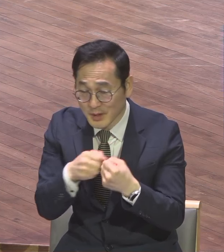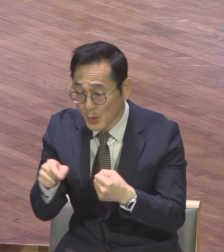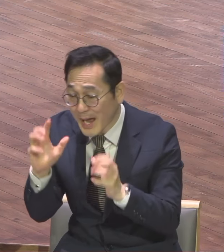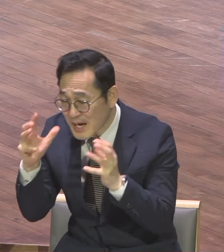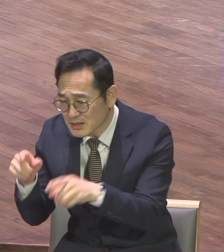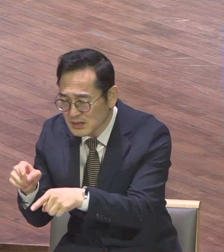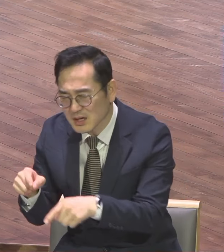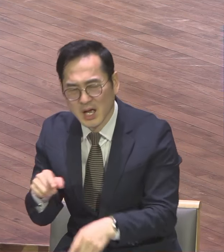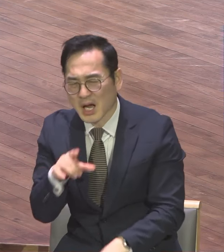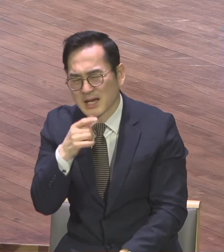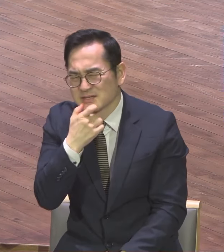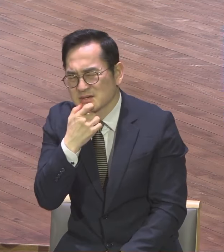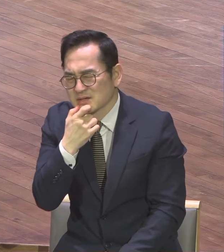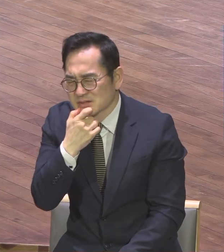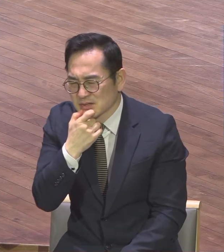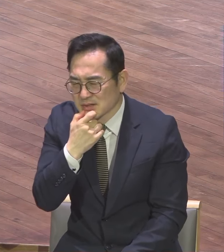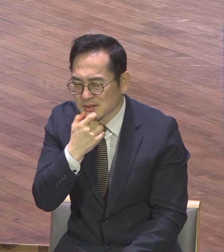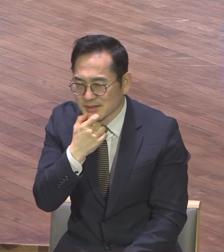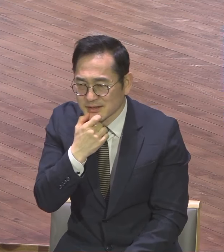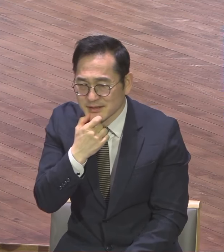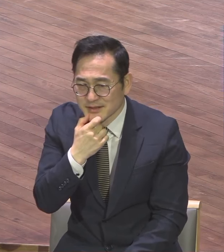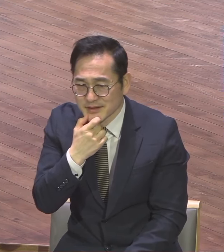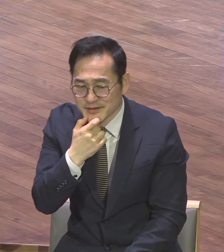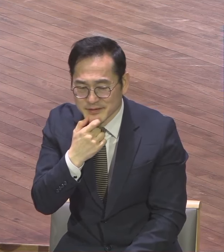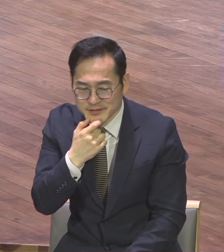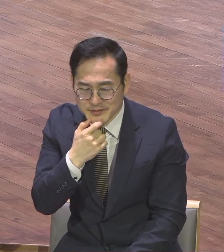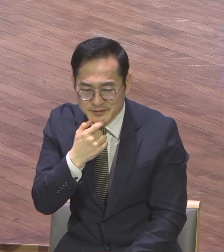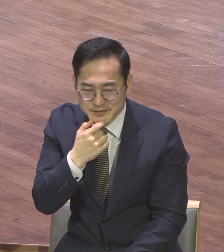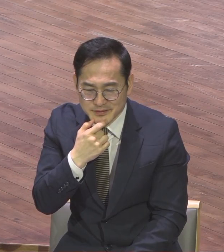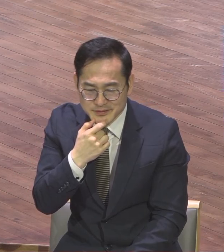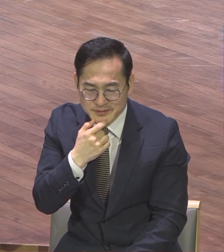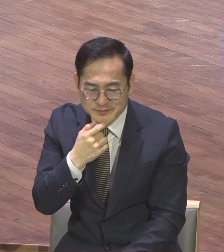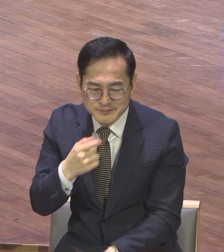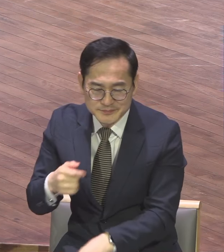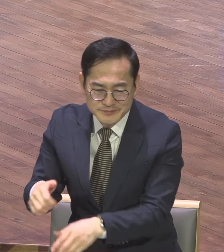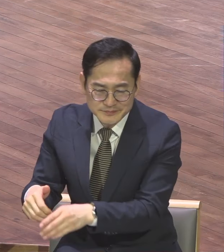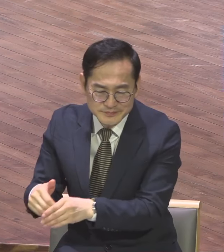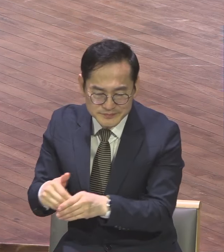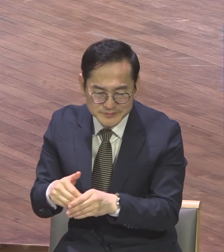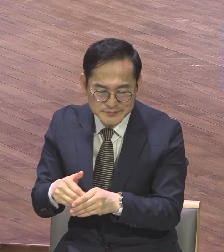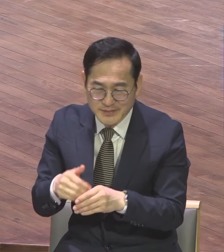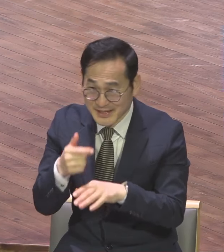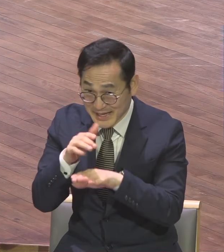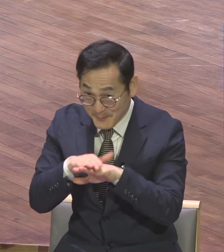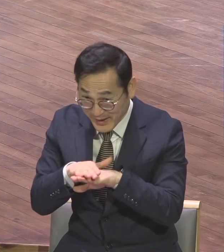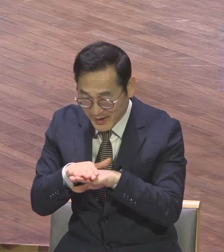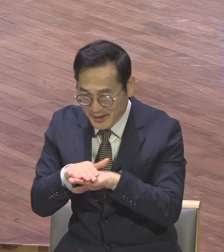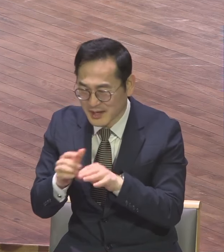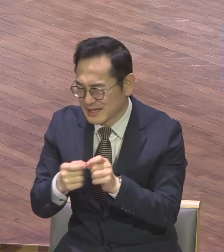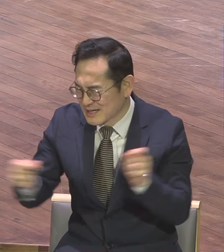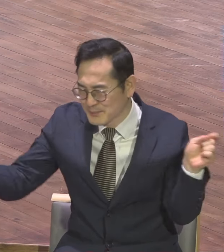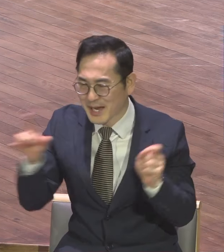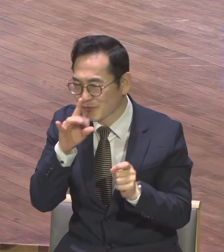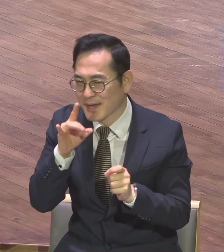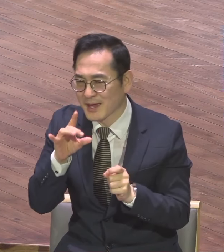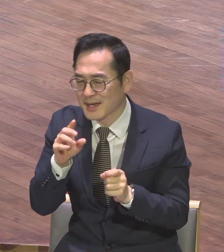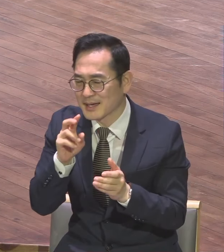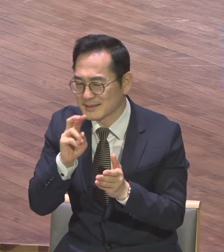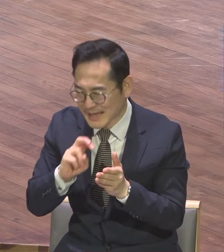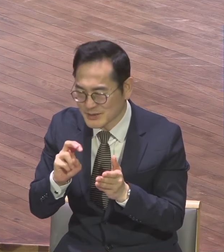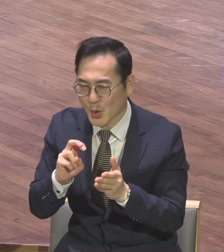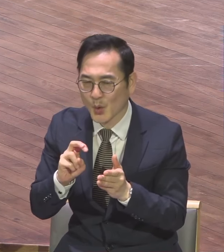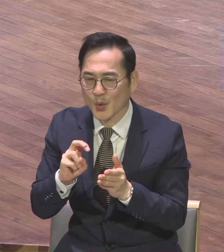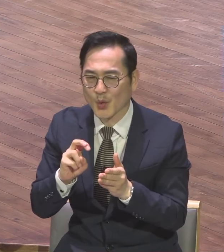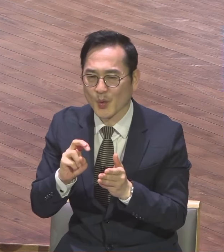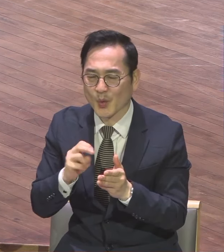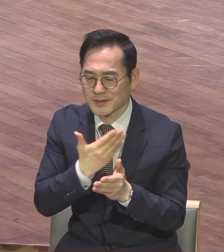그러고 오래 드리면 안 돼요. 오래 드리면 안 돼요. 딱 사도신이 고백하고 그 다음에 찬송 하나